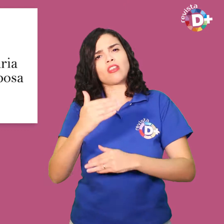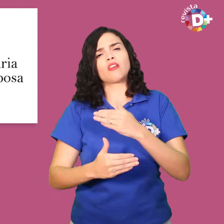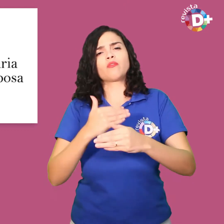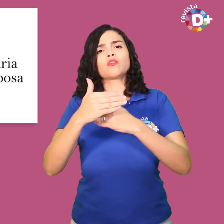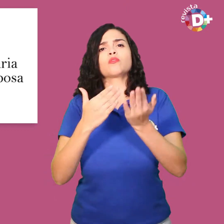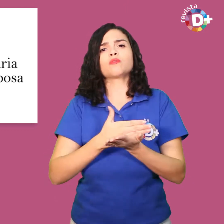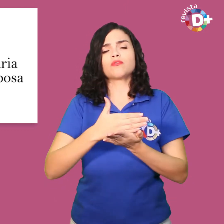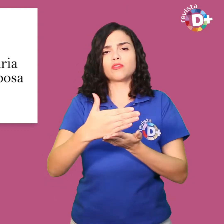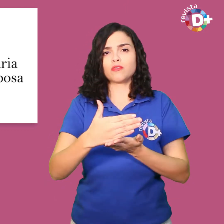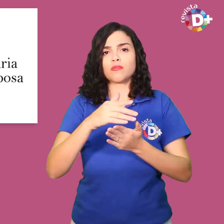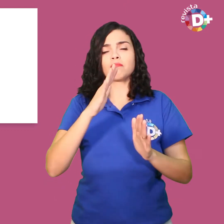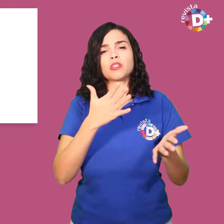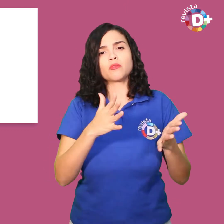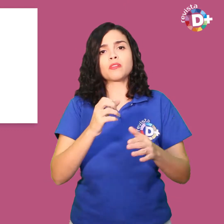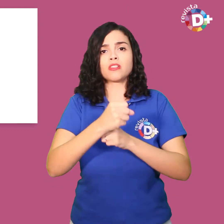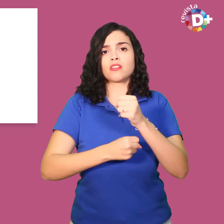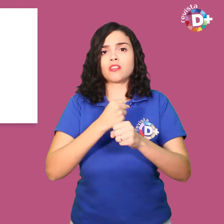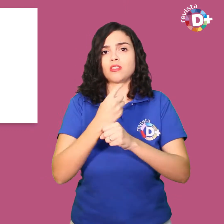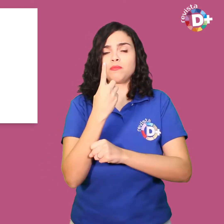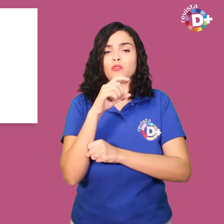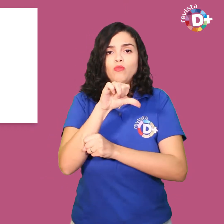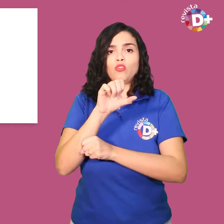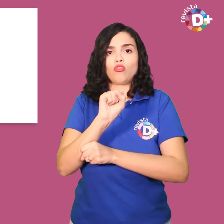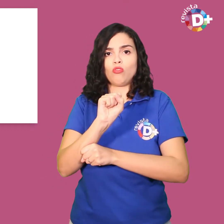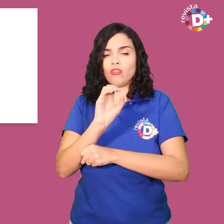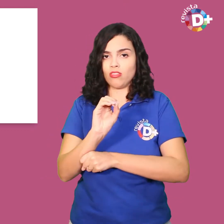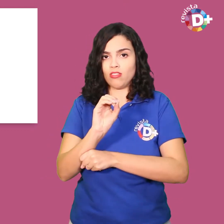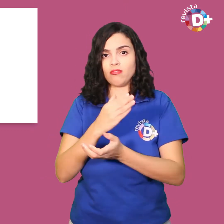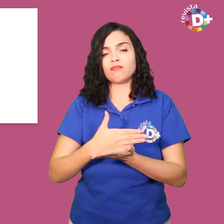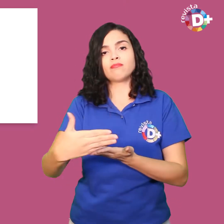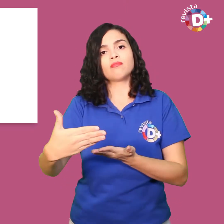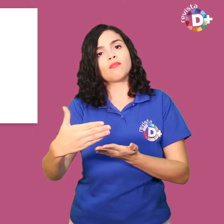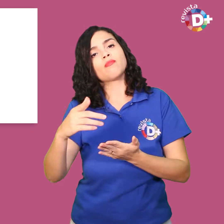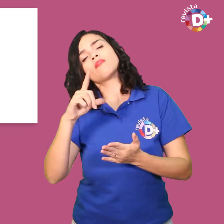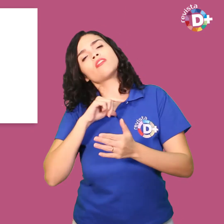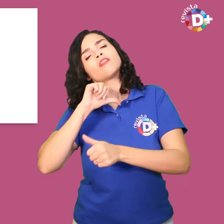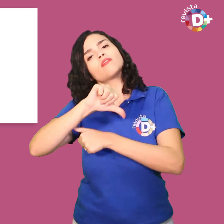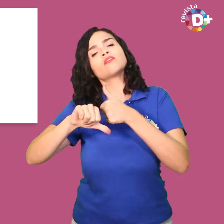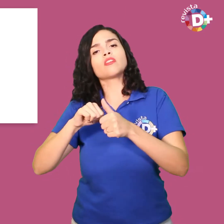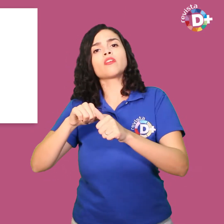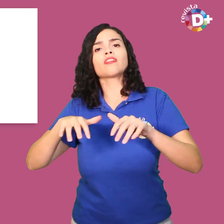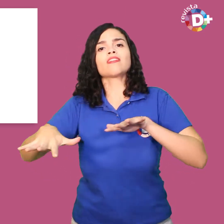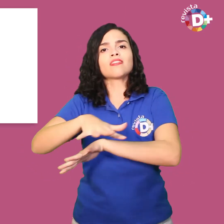avanço somente a partir do final dos anos 1980, com a transposição do paradigma da integração